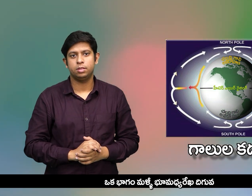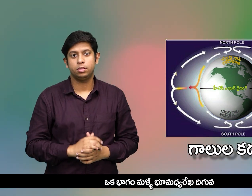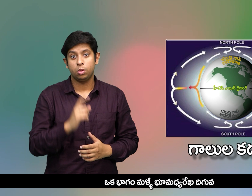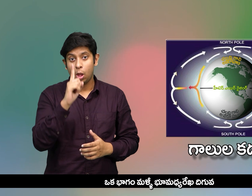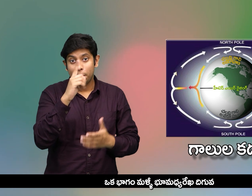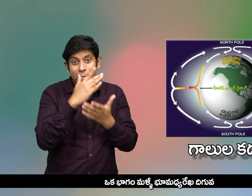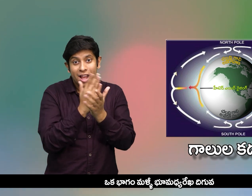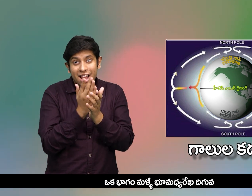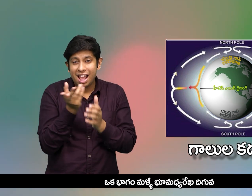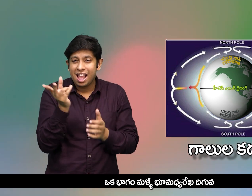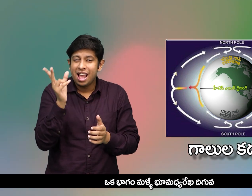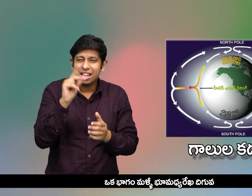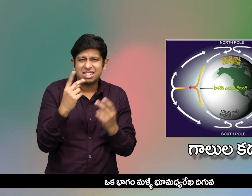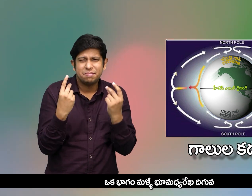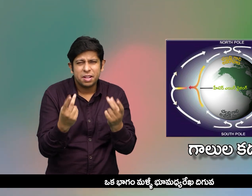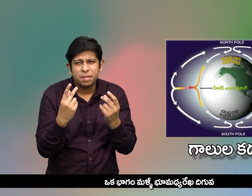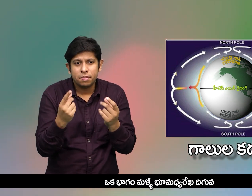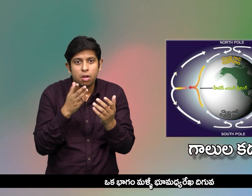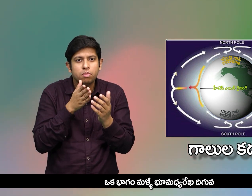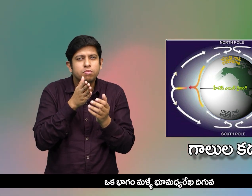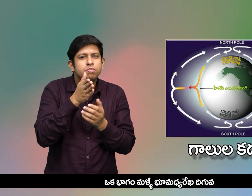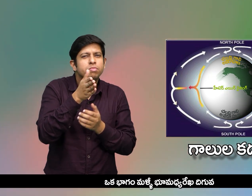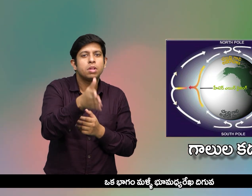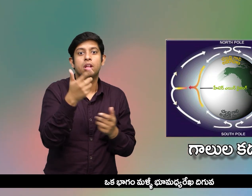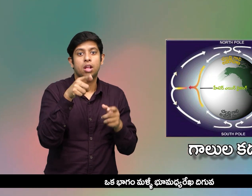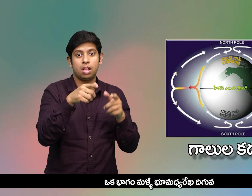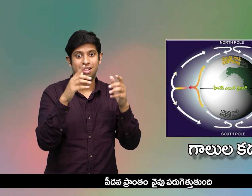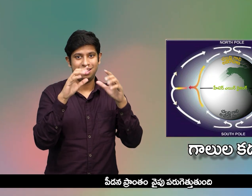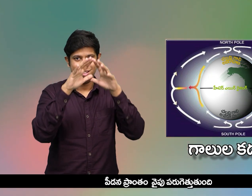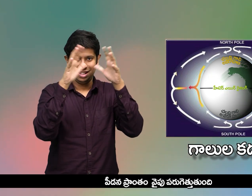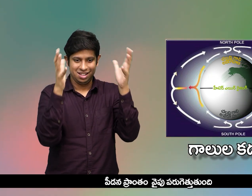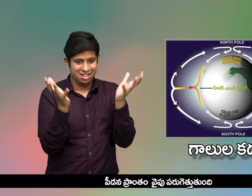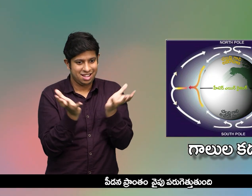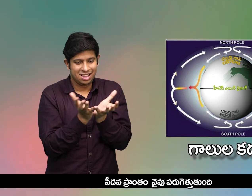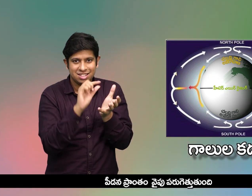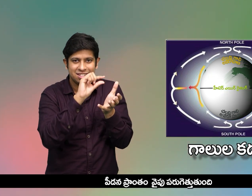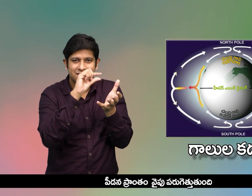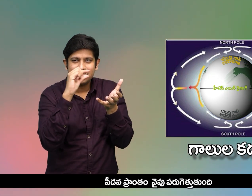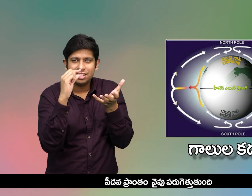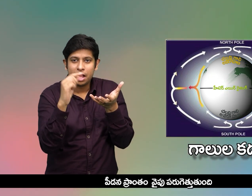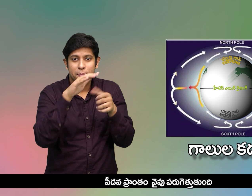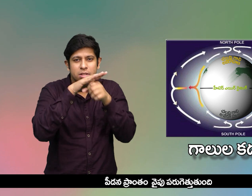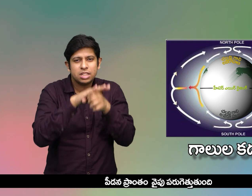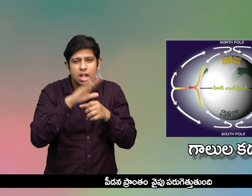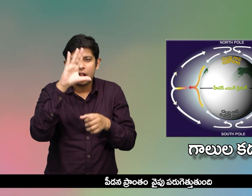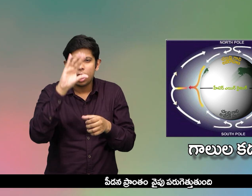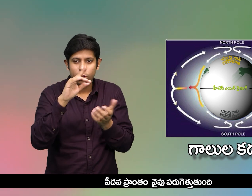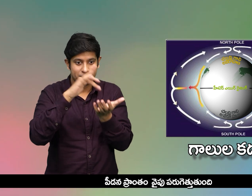ఒక భాగం మళ్లీ భూమధ్యరేఖ దిగువ పీడన ప్రాంతం వైపు పరిగెత్తుతుంది.